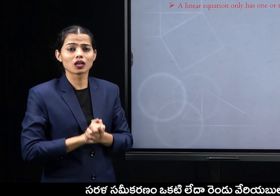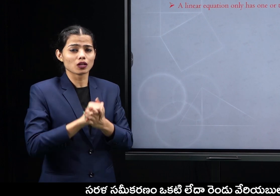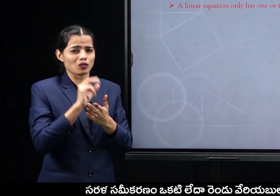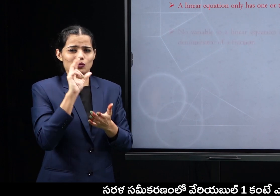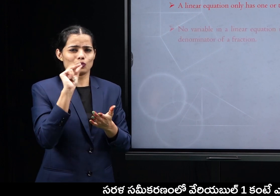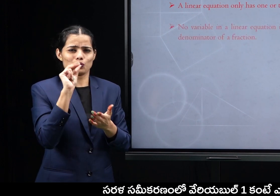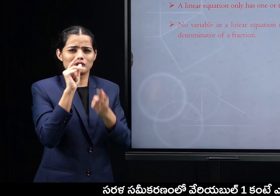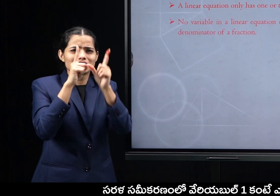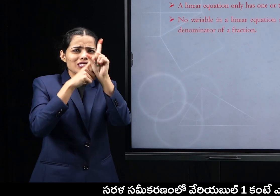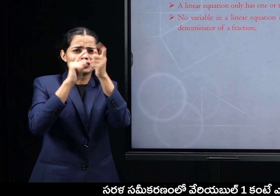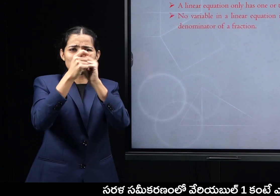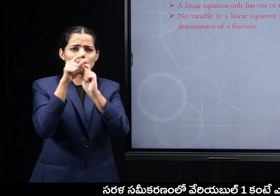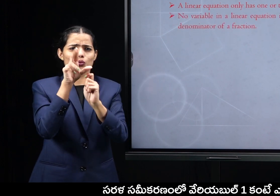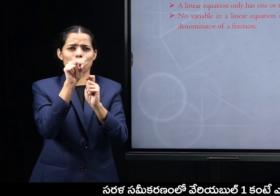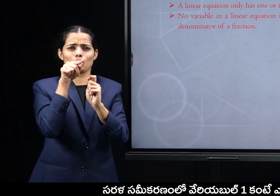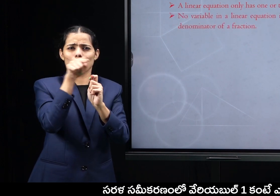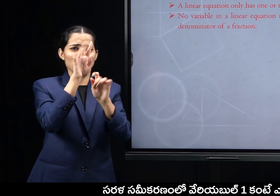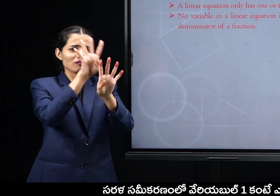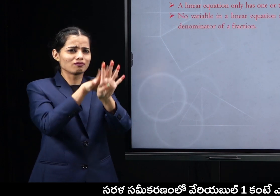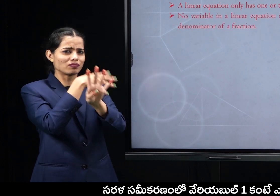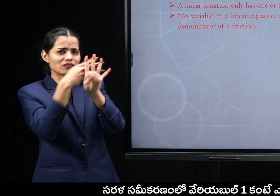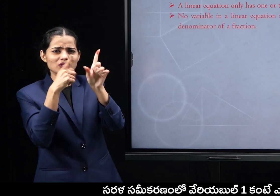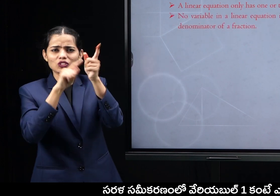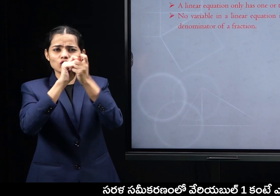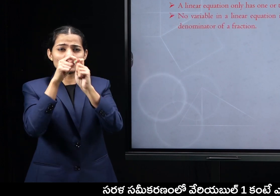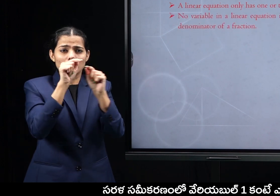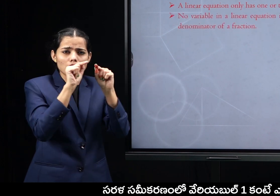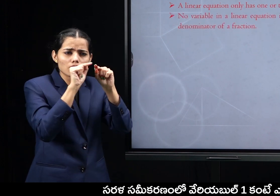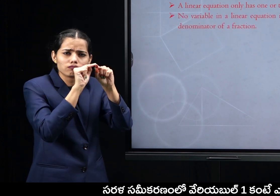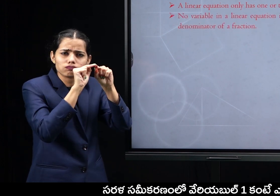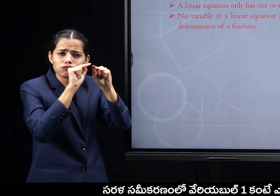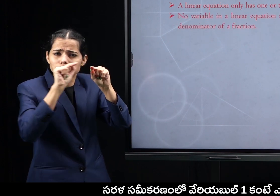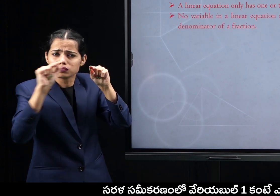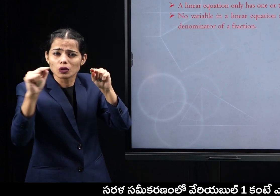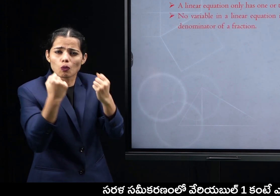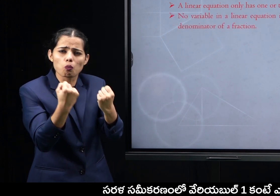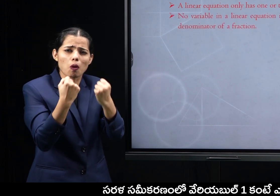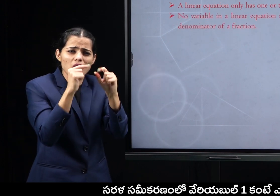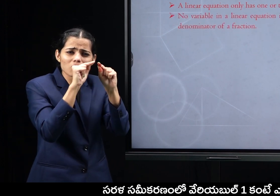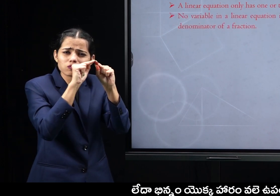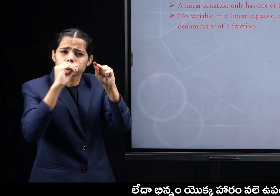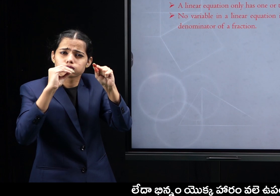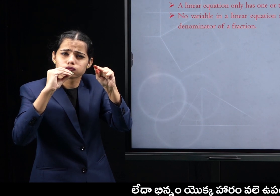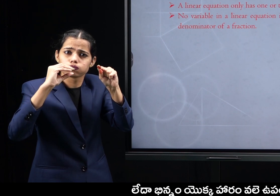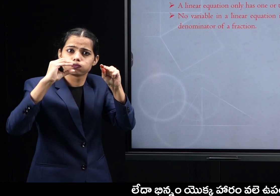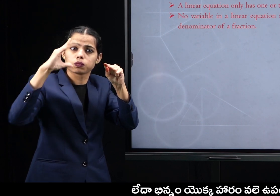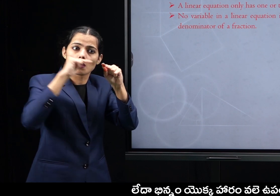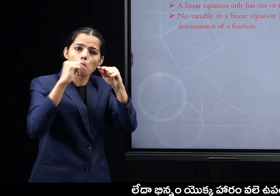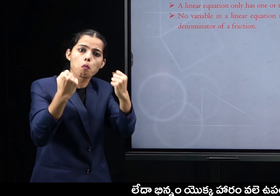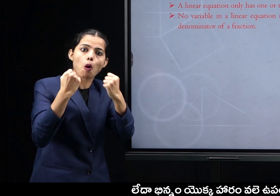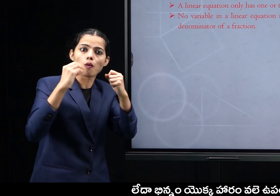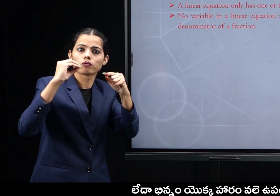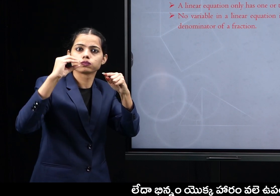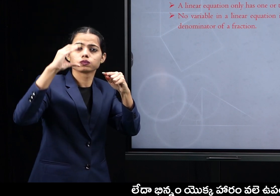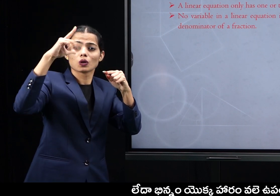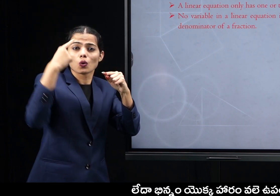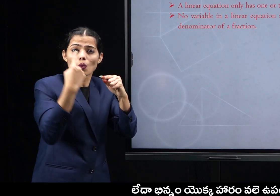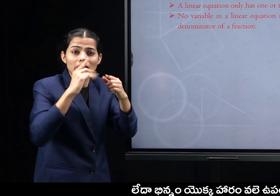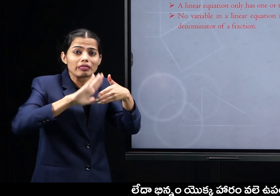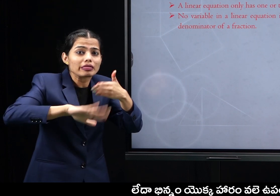సరళ సమీకరణంలో వేరియబుల్ 1 కంటే ఎక్కువ శక్తికి పెంచబడదు లేదా భిన్నం యొక్క హారం వలె